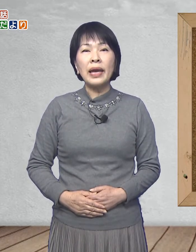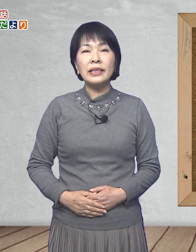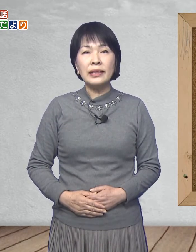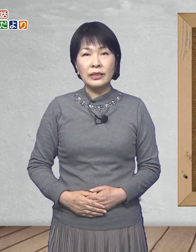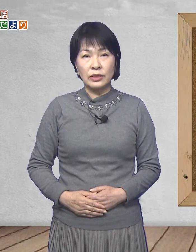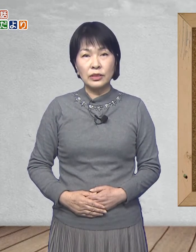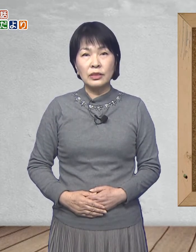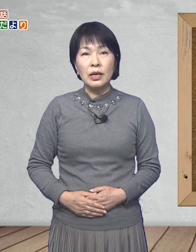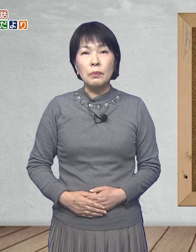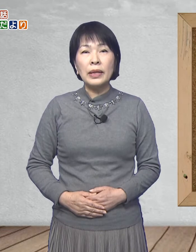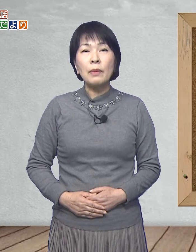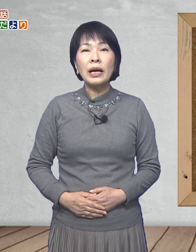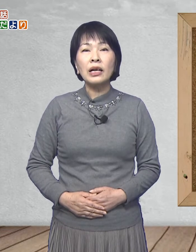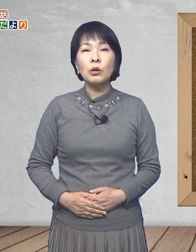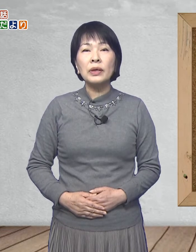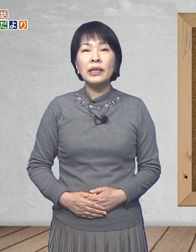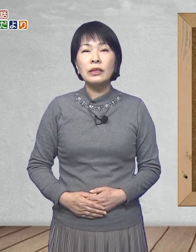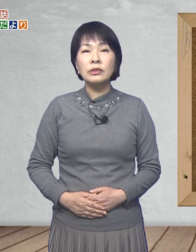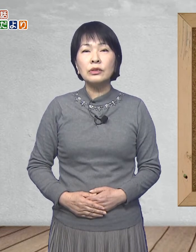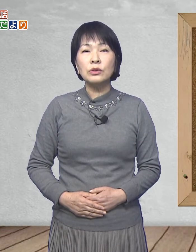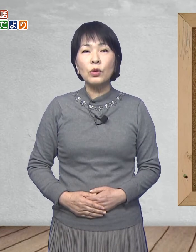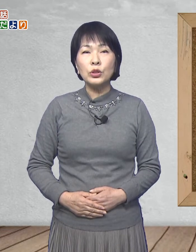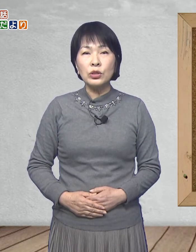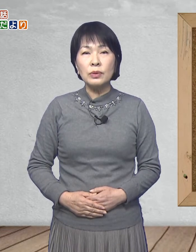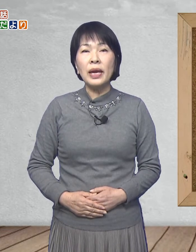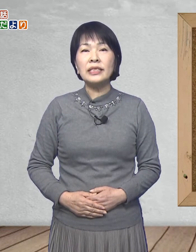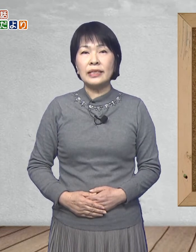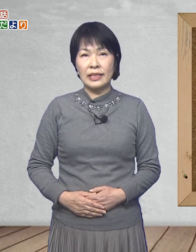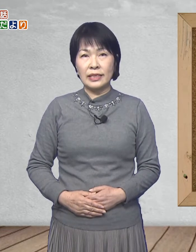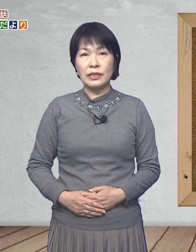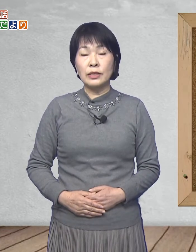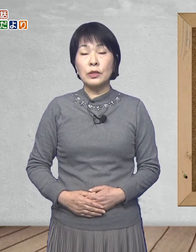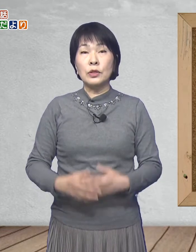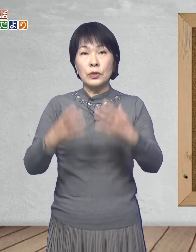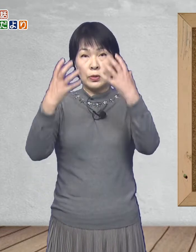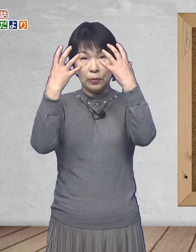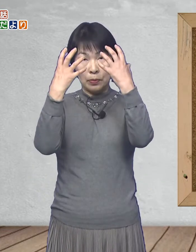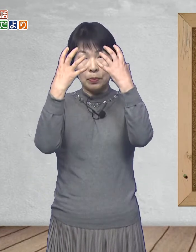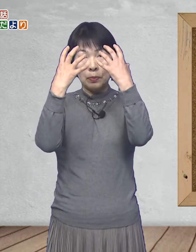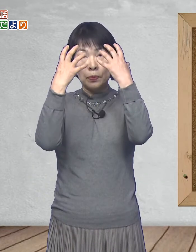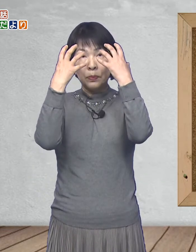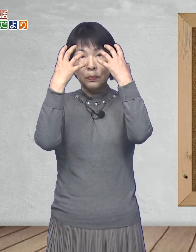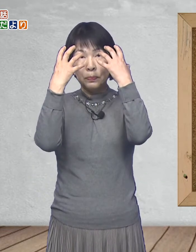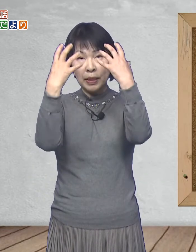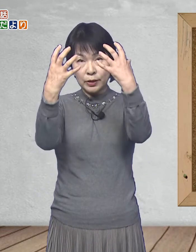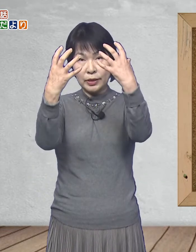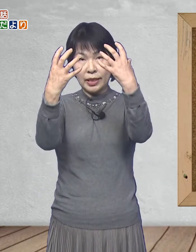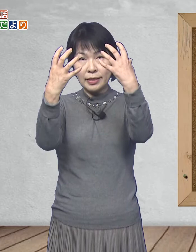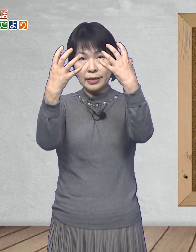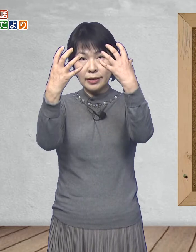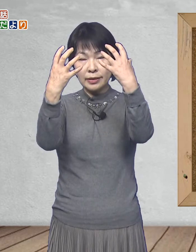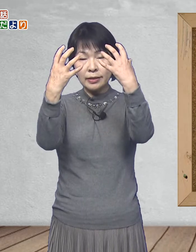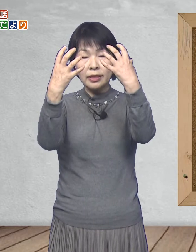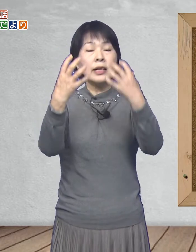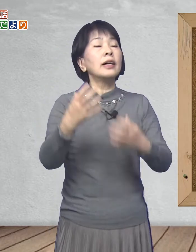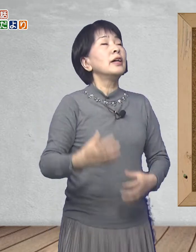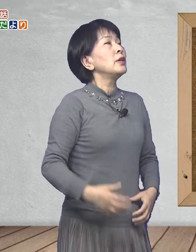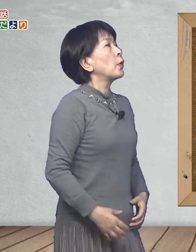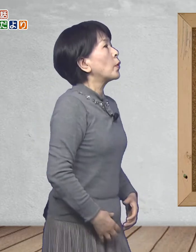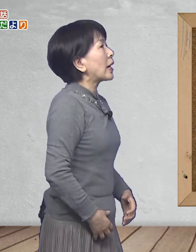に出す、目玉が飛び出るというイメージです。びっくりです。横から